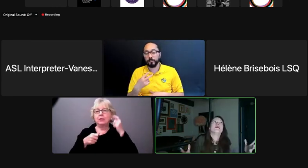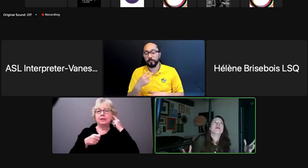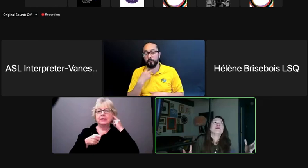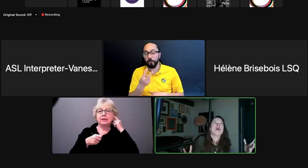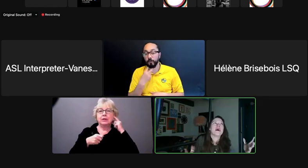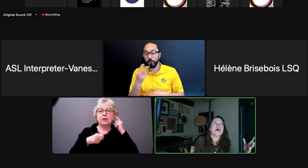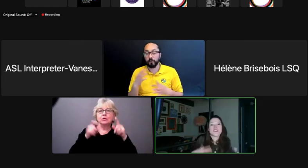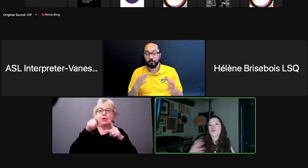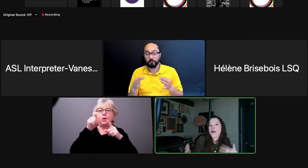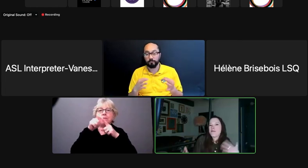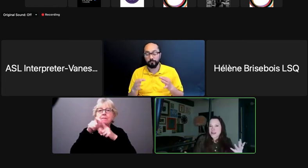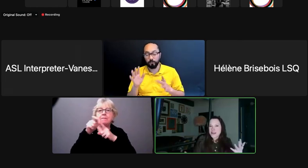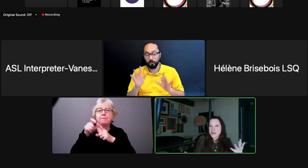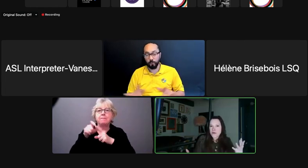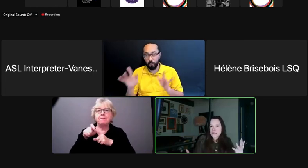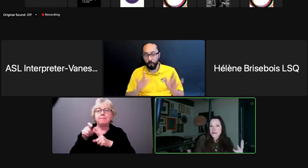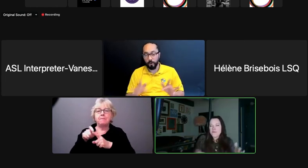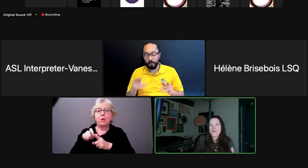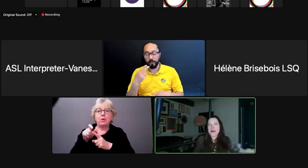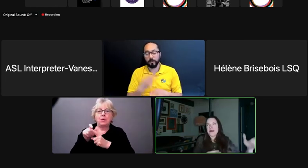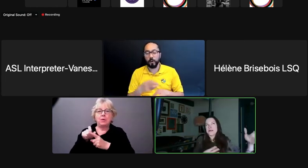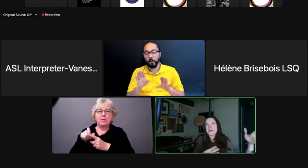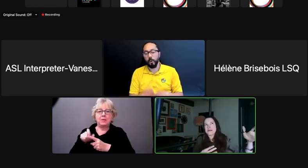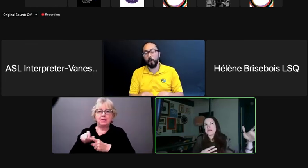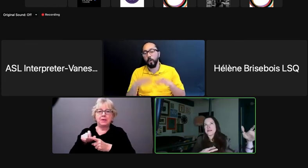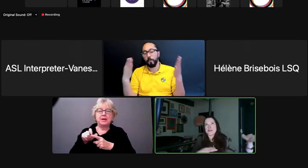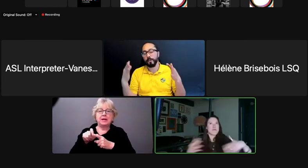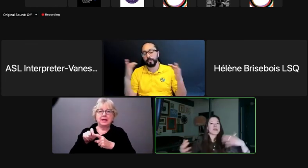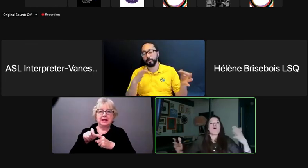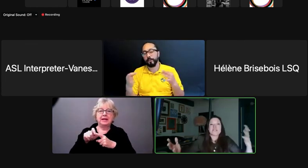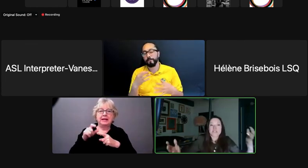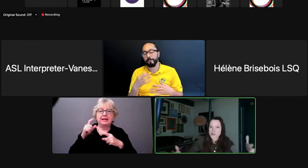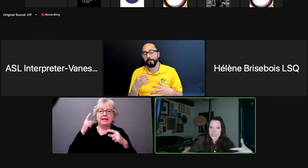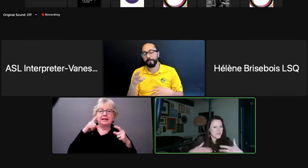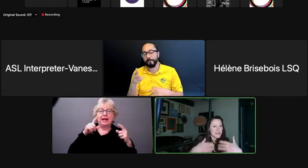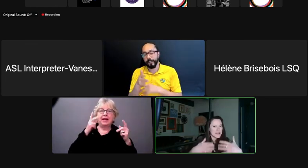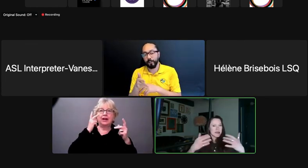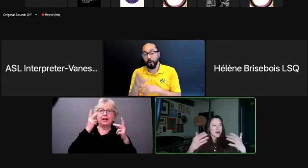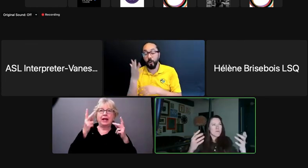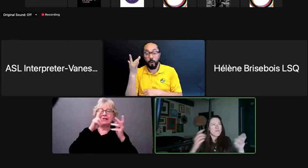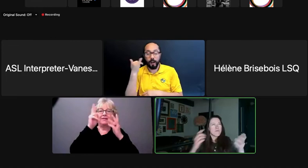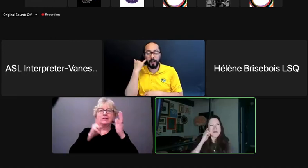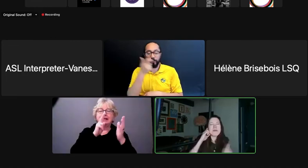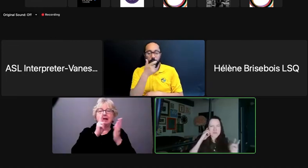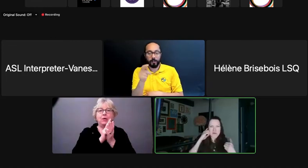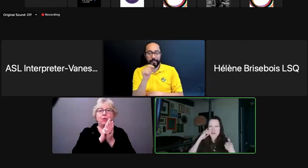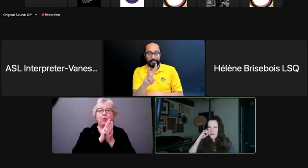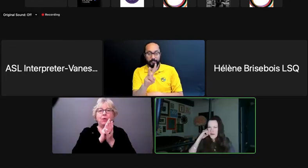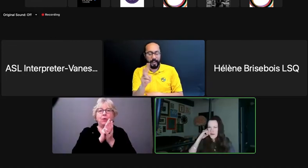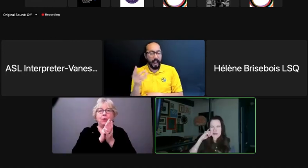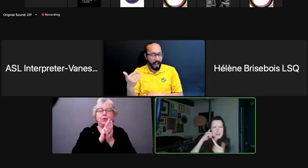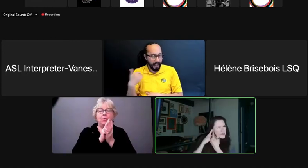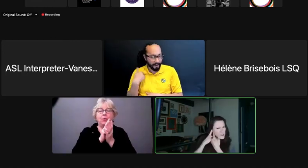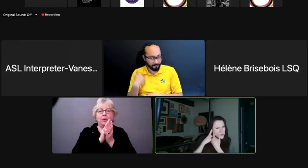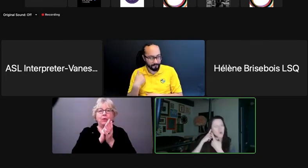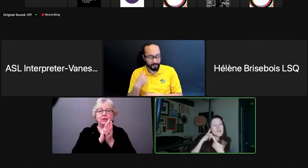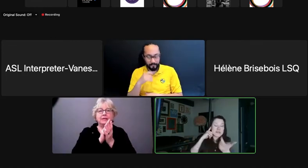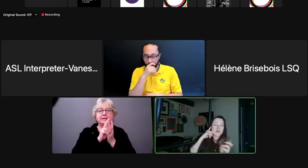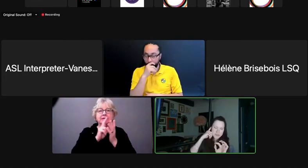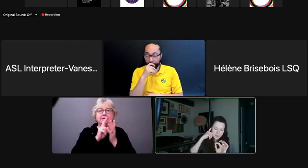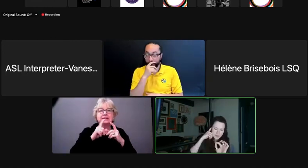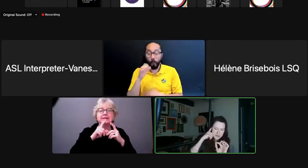descripteur et lorsque c'est sous forme vidéo c'est une forme ouverte